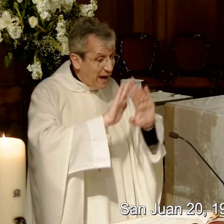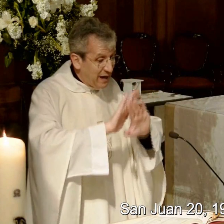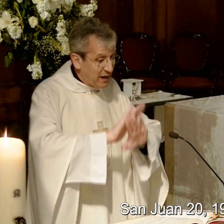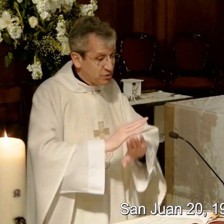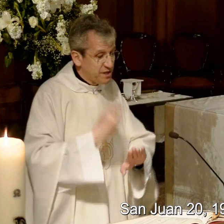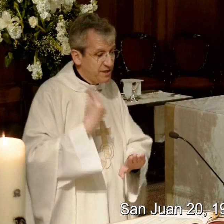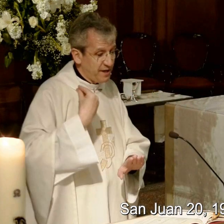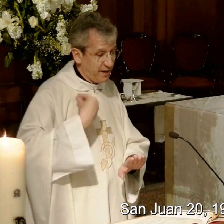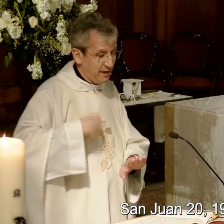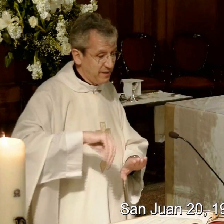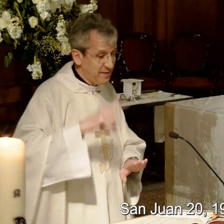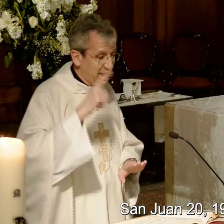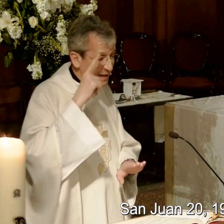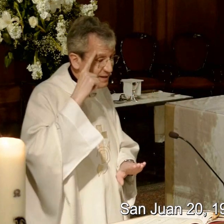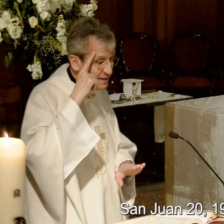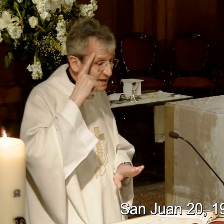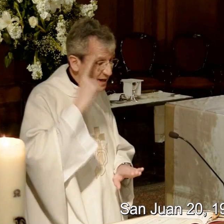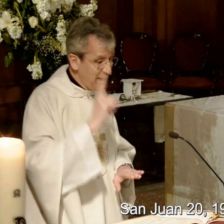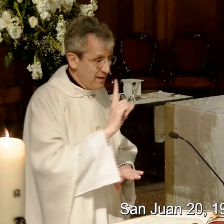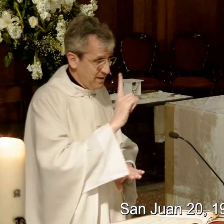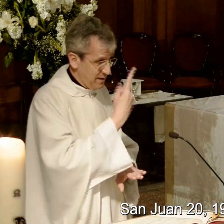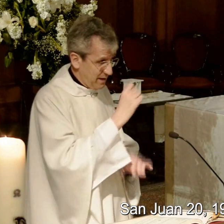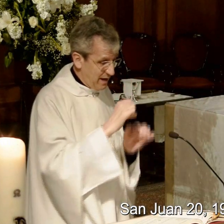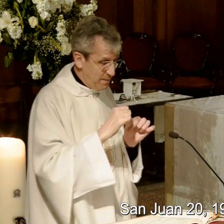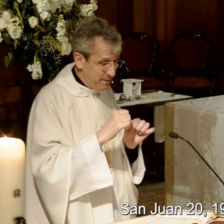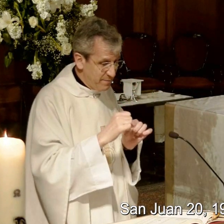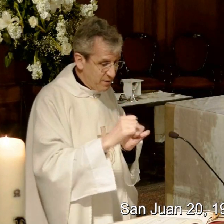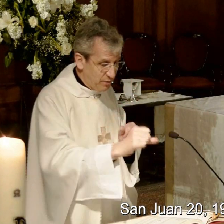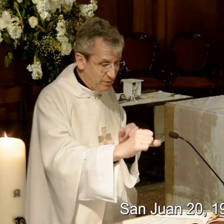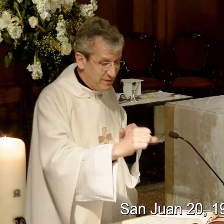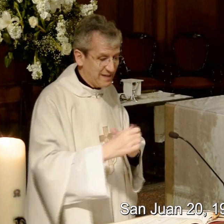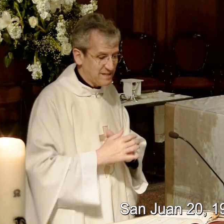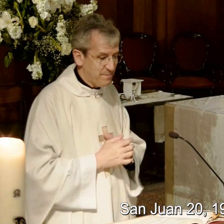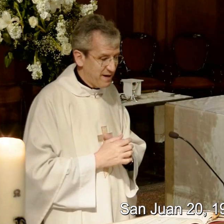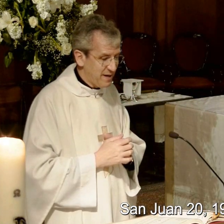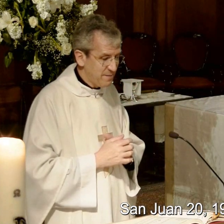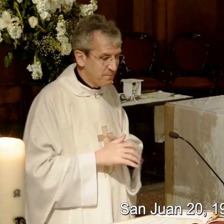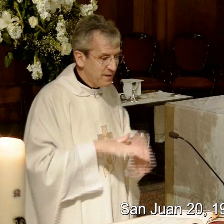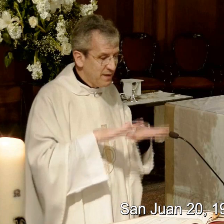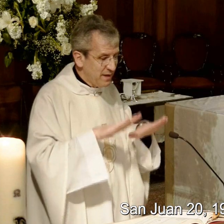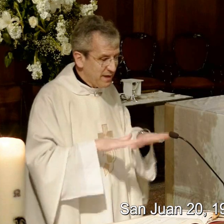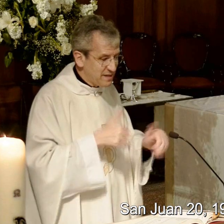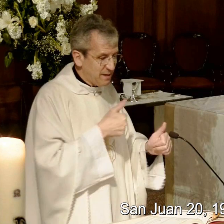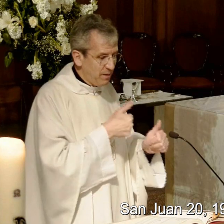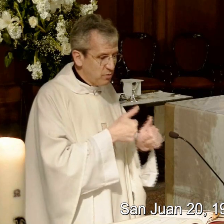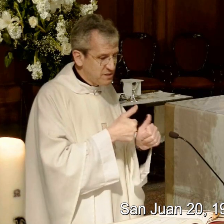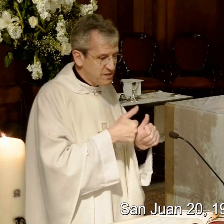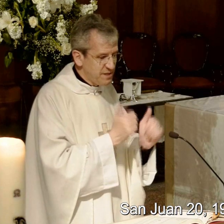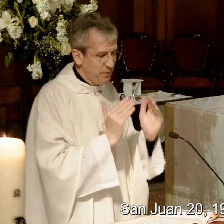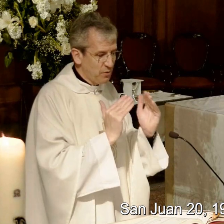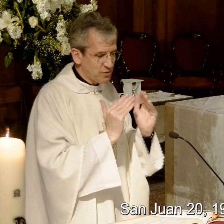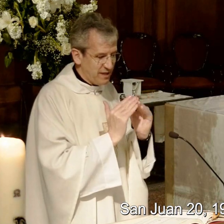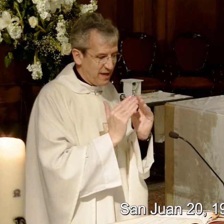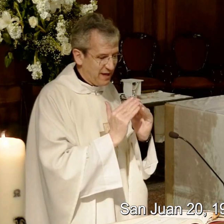Al anochecer de aquel día, el primero de la semana, estaban los discípulos en